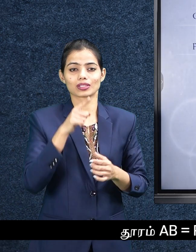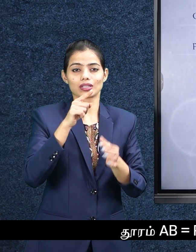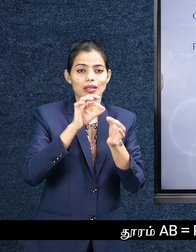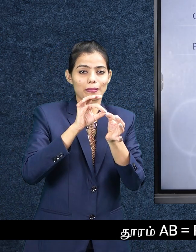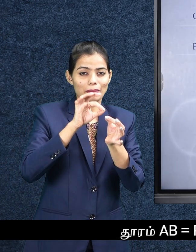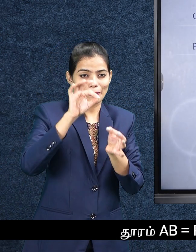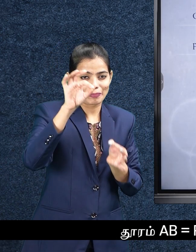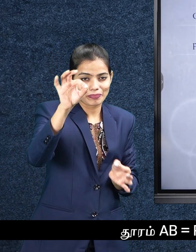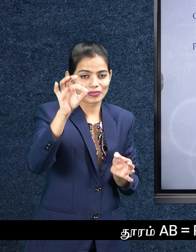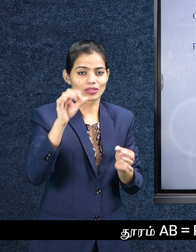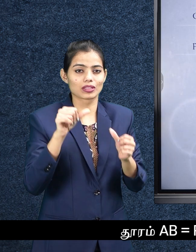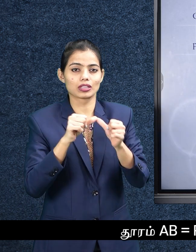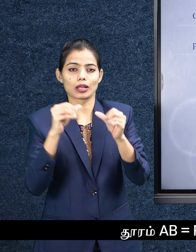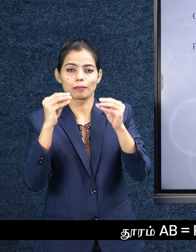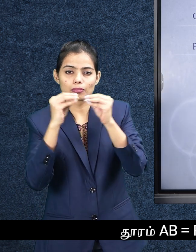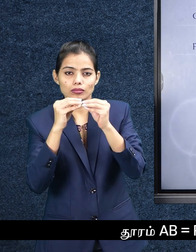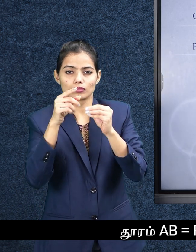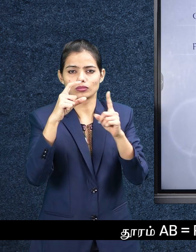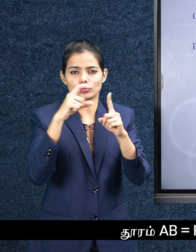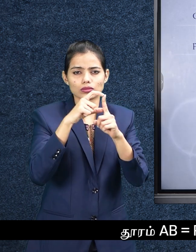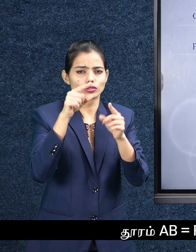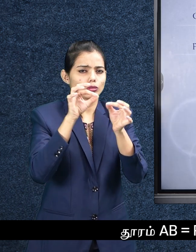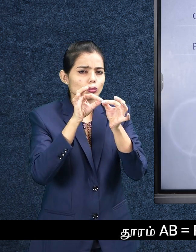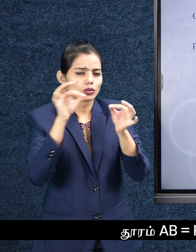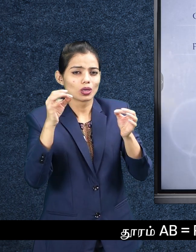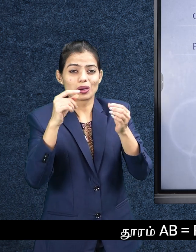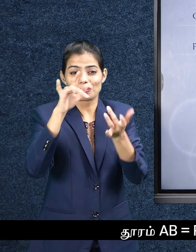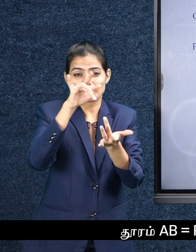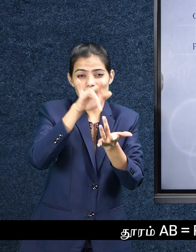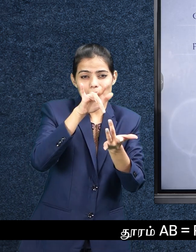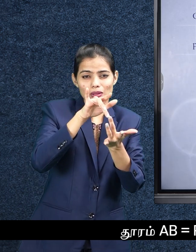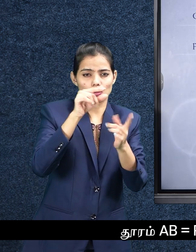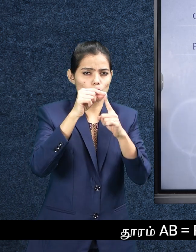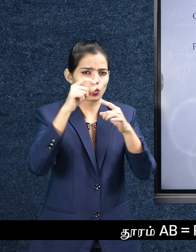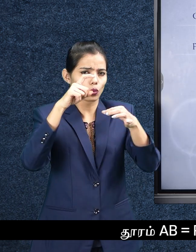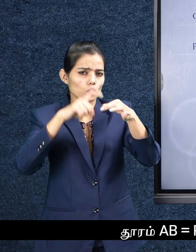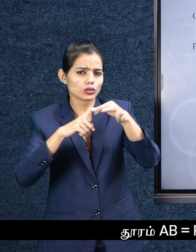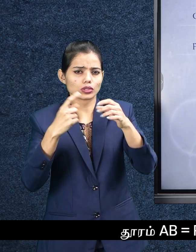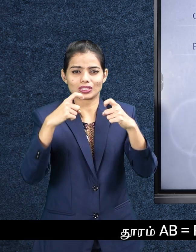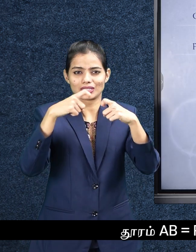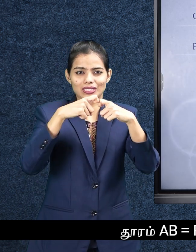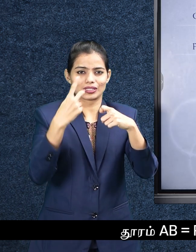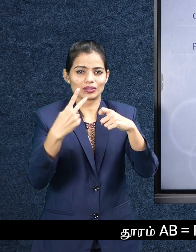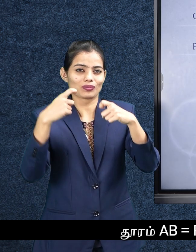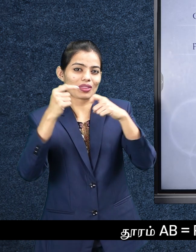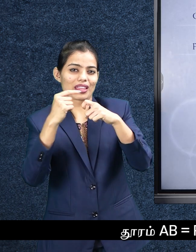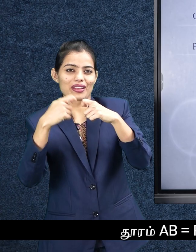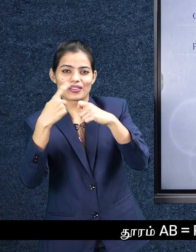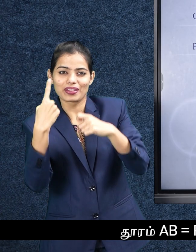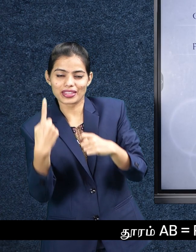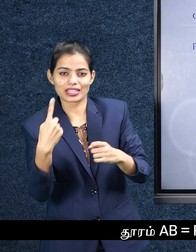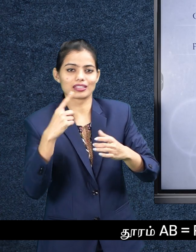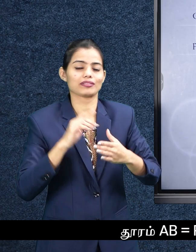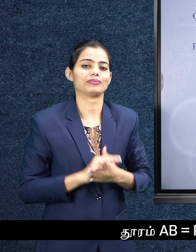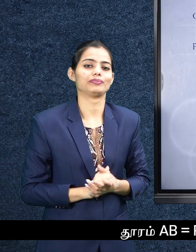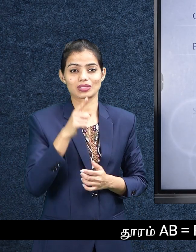தூரம் AB ஈடு PQவிற்கு இடையே உள்ள தூரம் ஈடு அணிக்கோவை x கீழிலக்கு 2 கழித்தல்